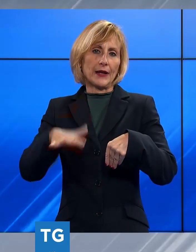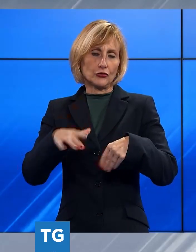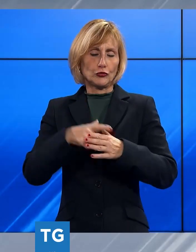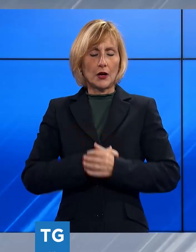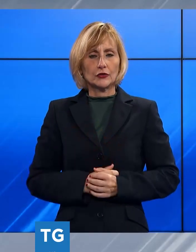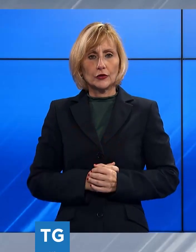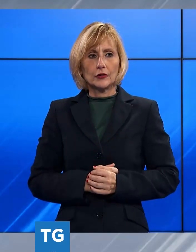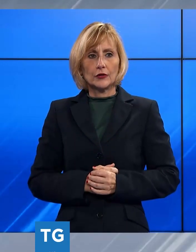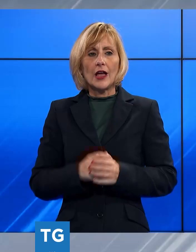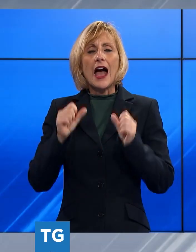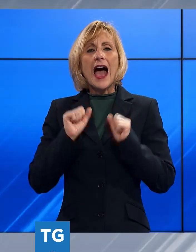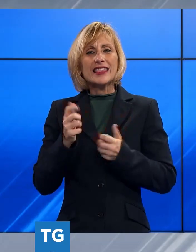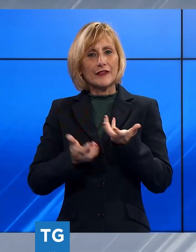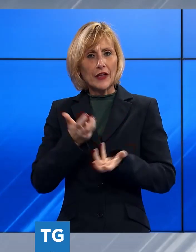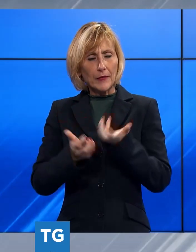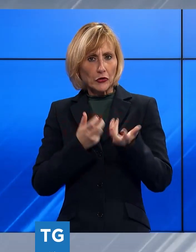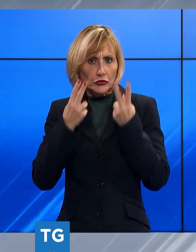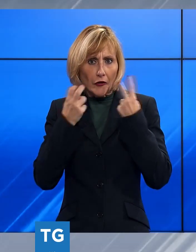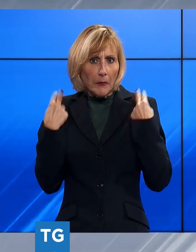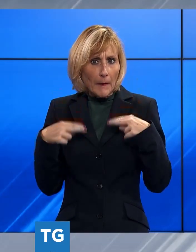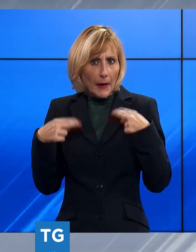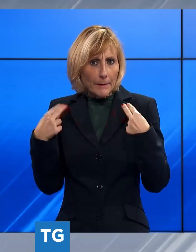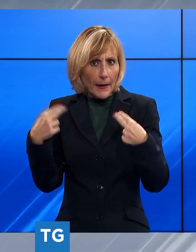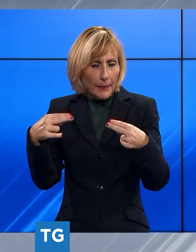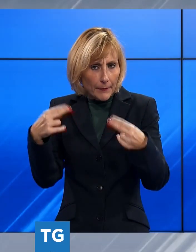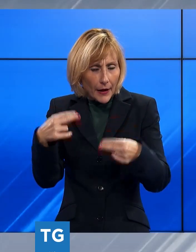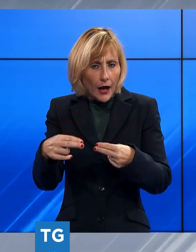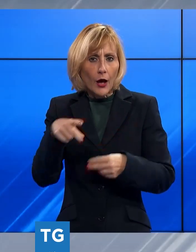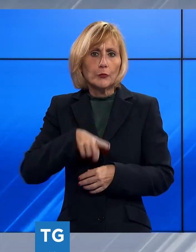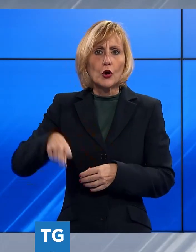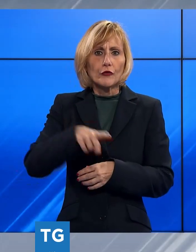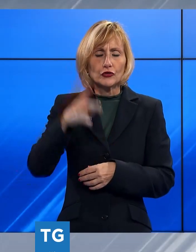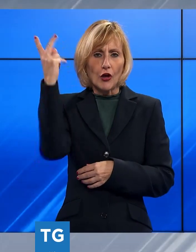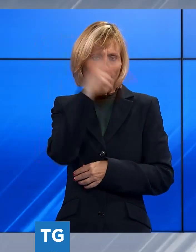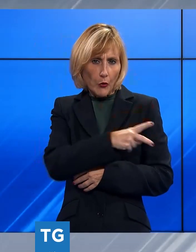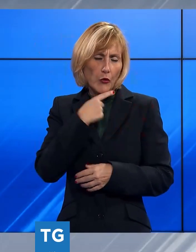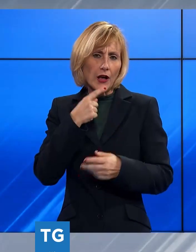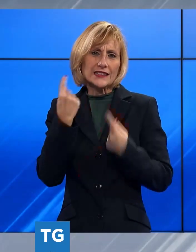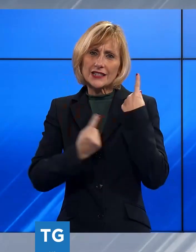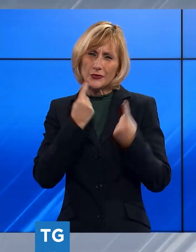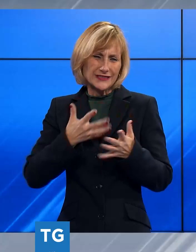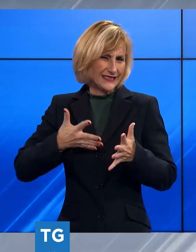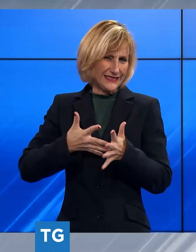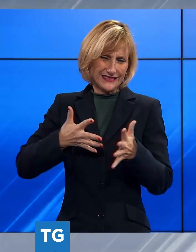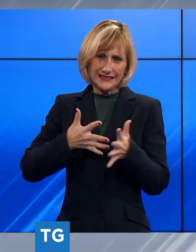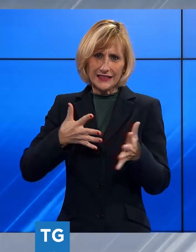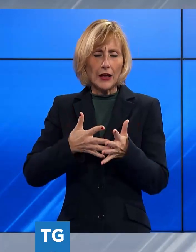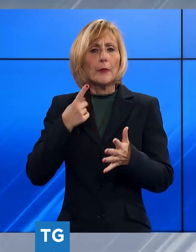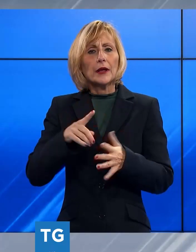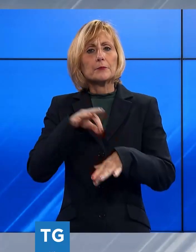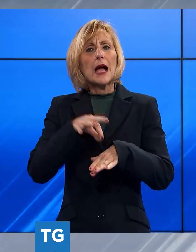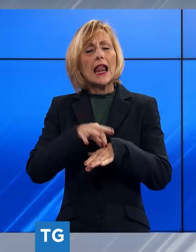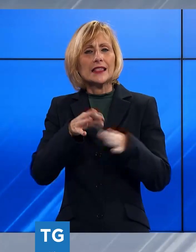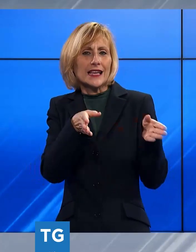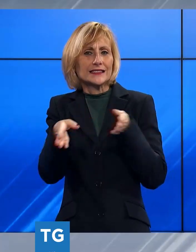antinfiammatori introvabili situazione critica anche nella nostra provincia c'è difficoltà a reperire farmaci utili per le malattie